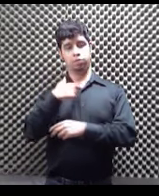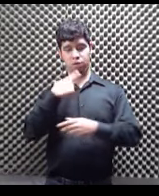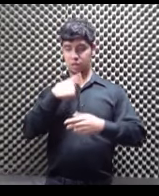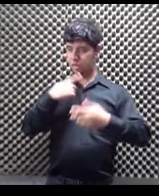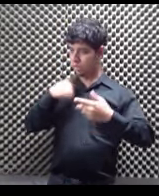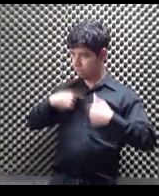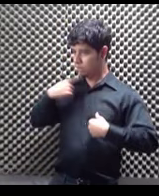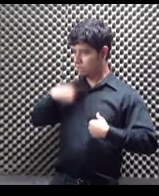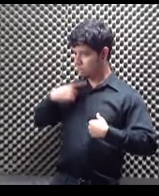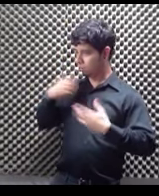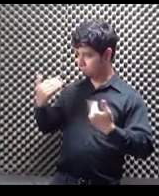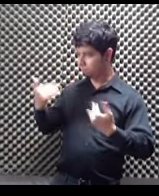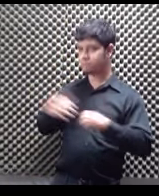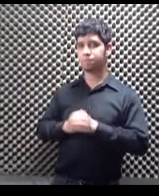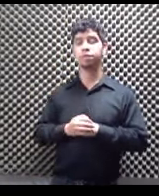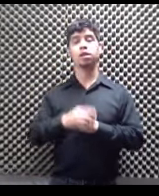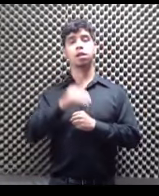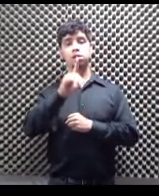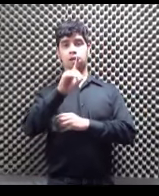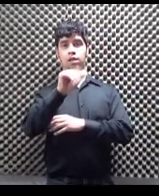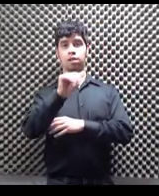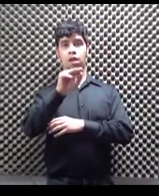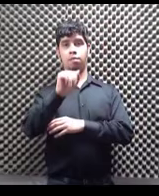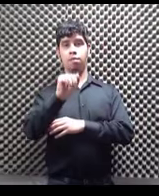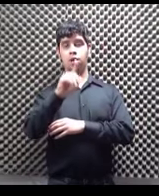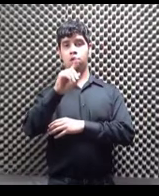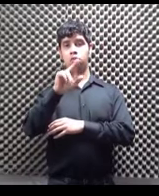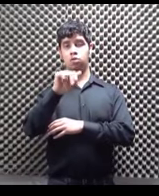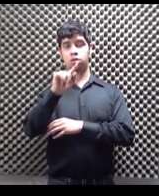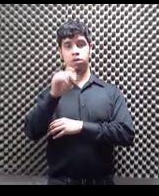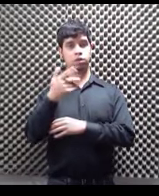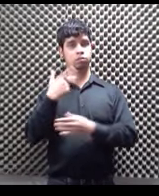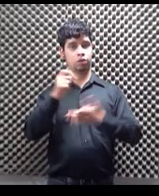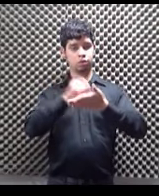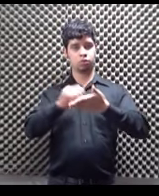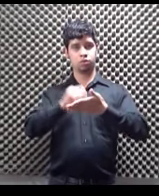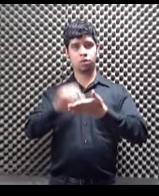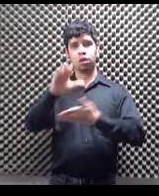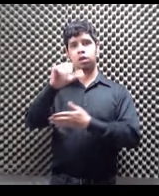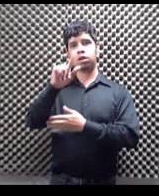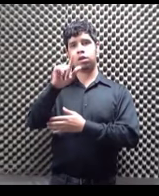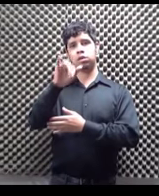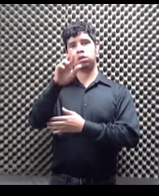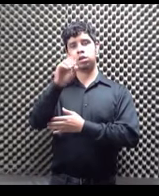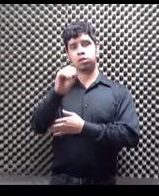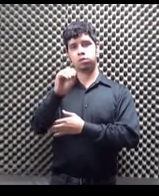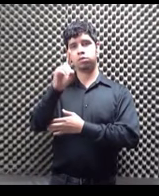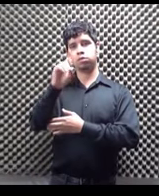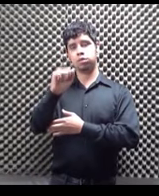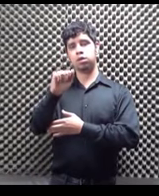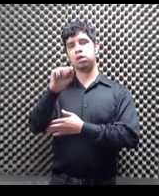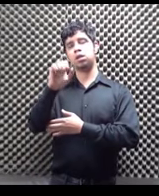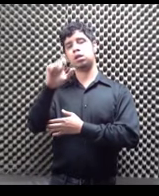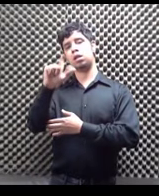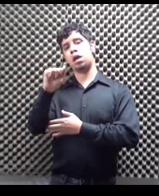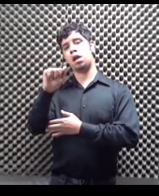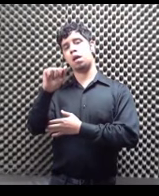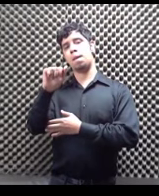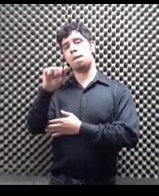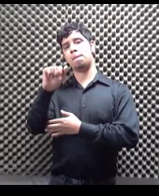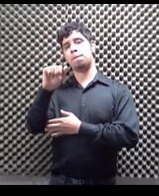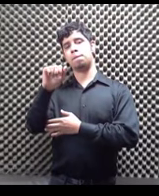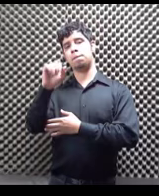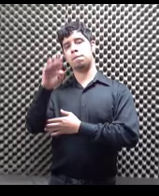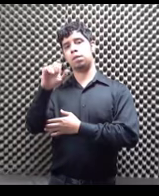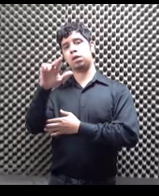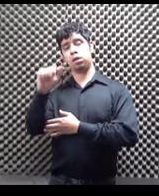Cuéntame, yo quiero saber. Pues La Dama Duende es de Calderón de la Barca. Ajá. Del siglo de oro, pero mi versión. Ajá.